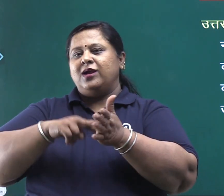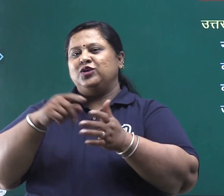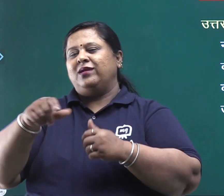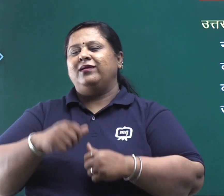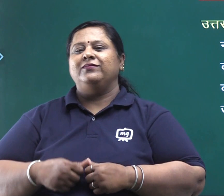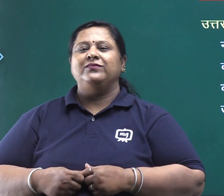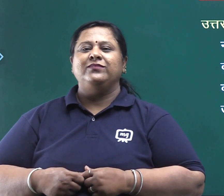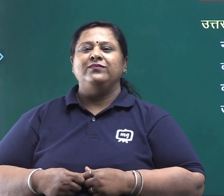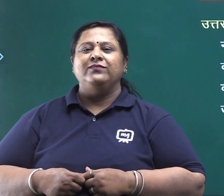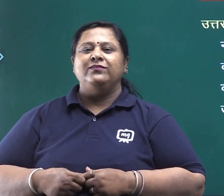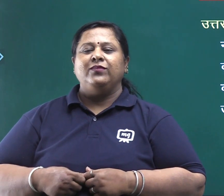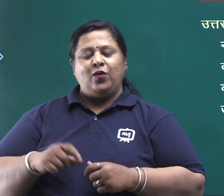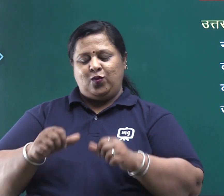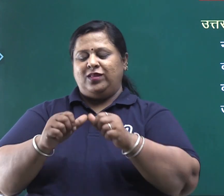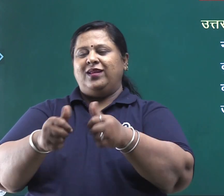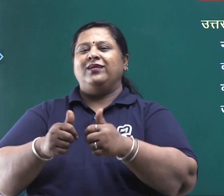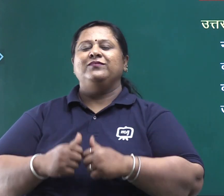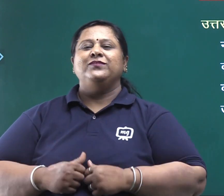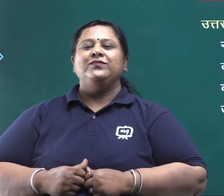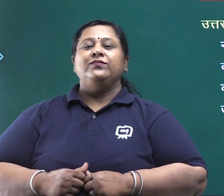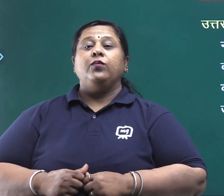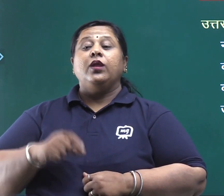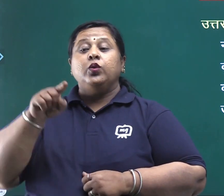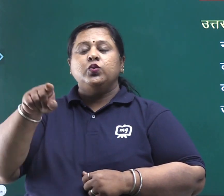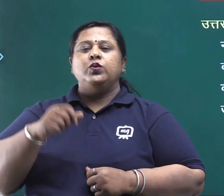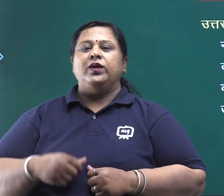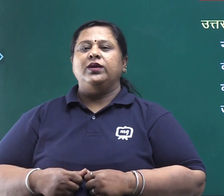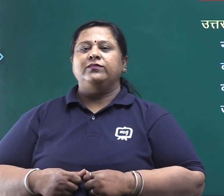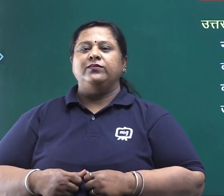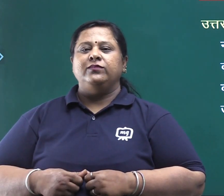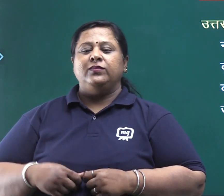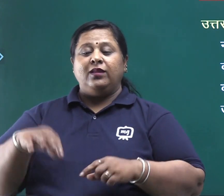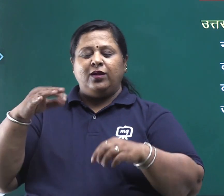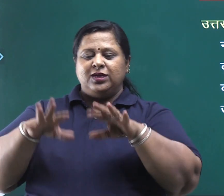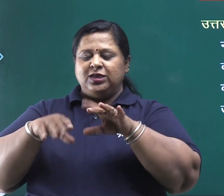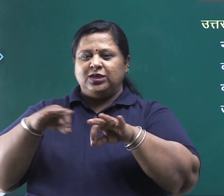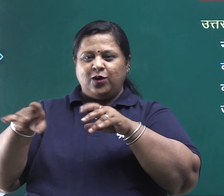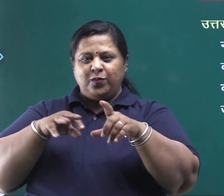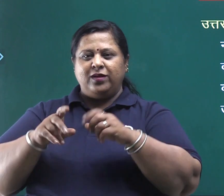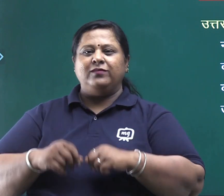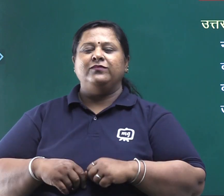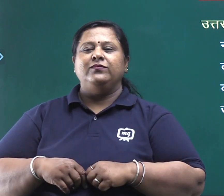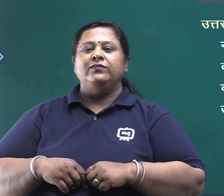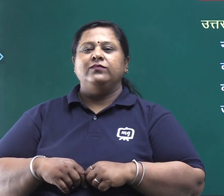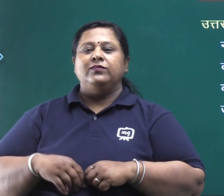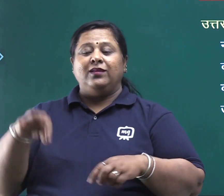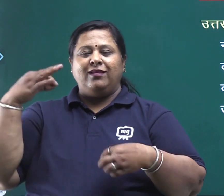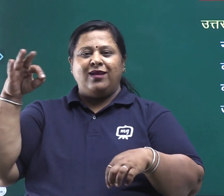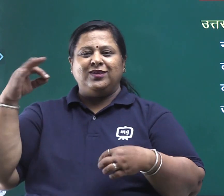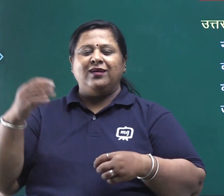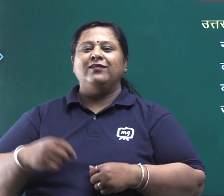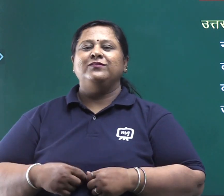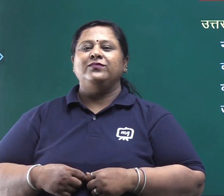है? उत्तर है दूसरों के इशारों पर नाचने